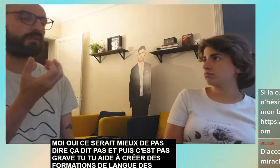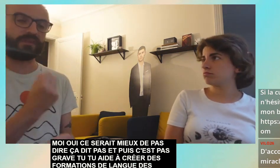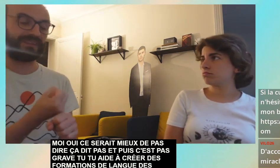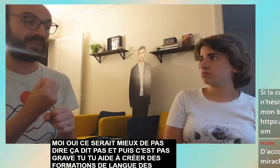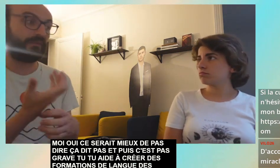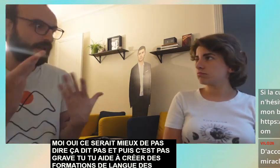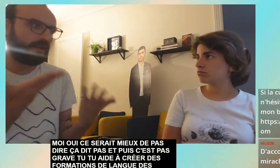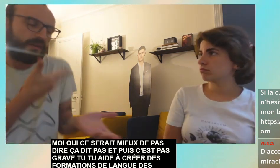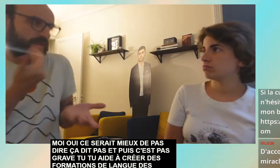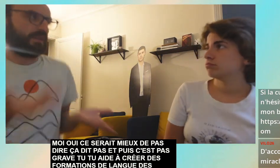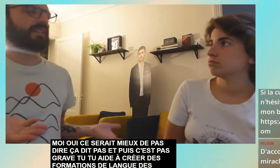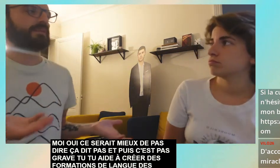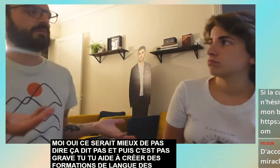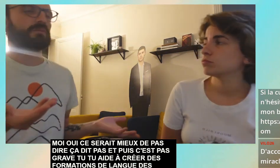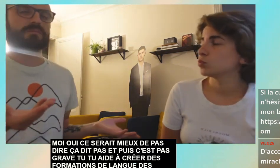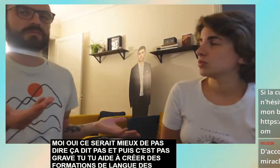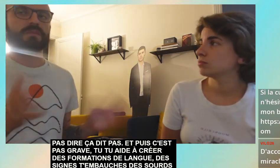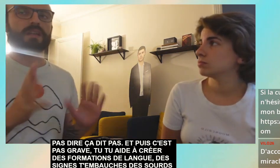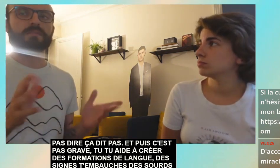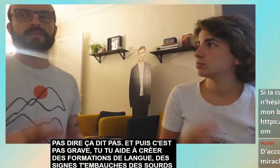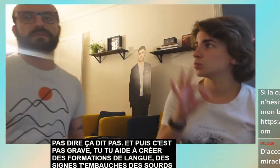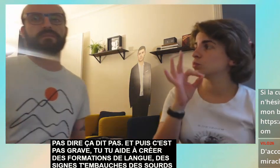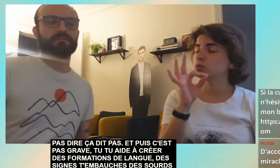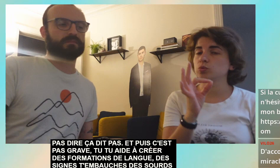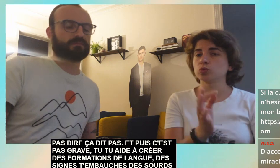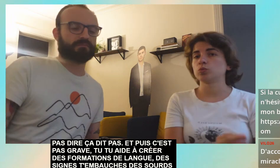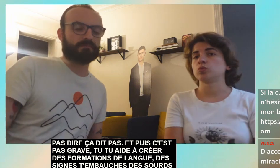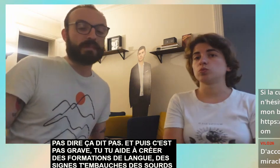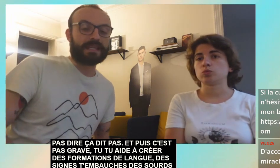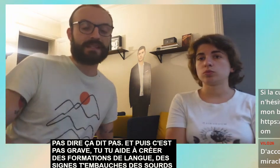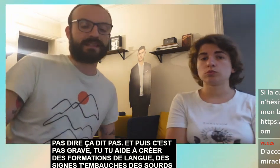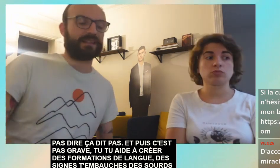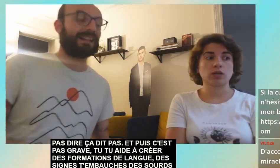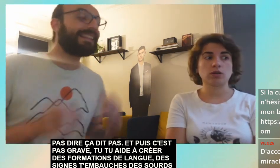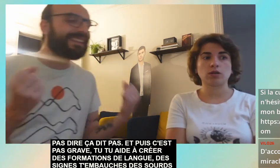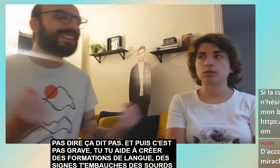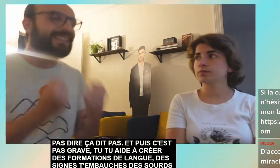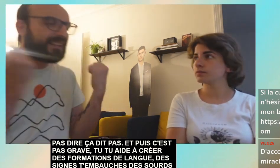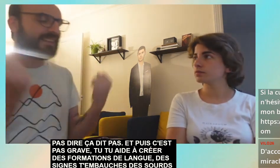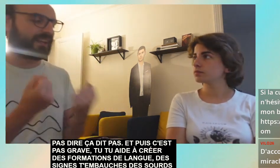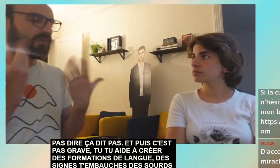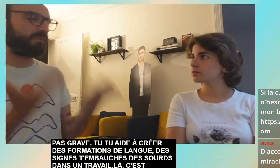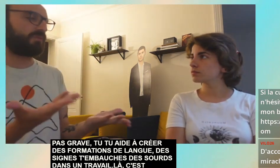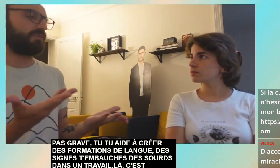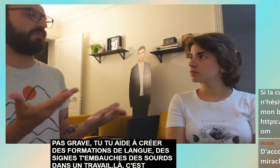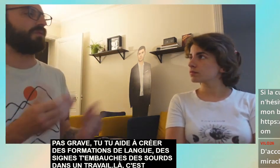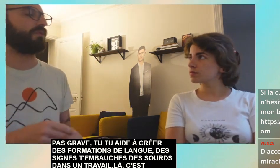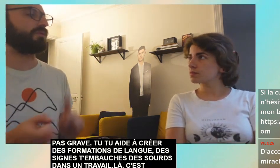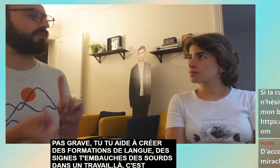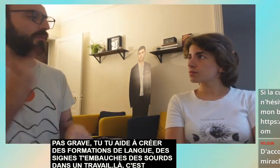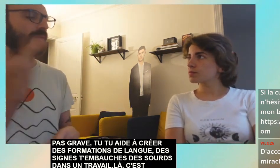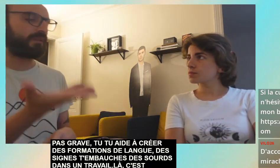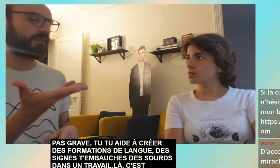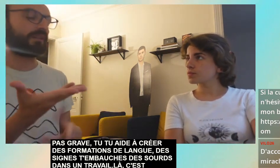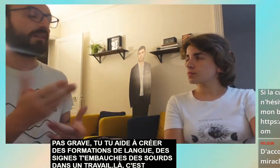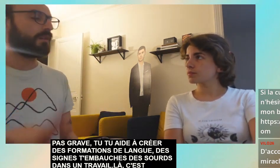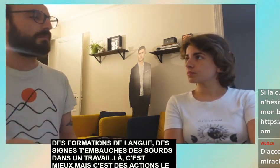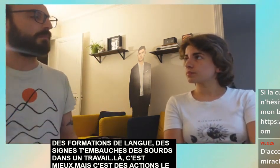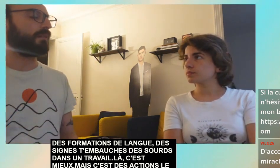dans un travail. Là, c'est mieux. À la limite. Mais c'est D'accord. les actions, du coup, sont importantes. Mais